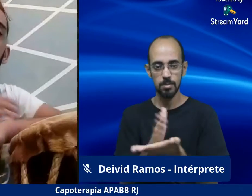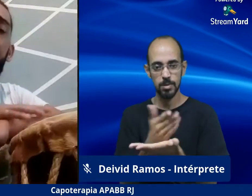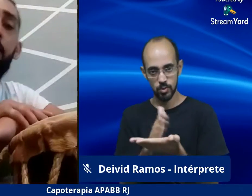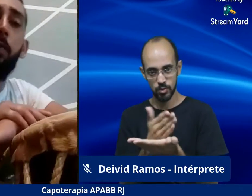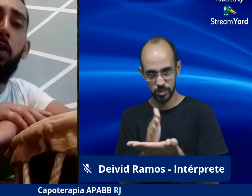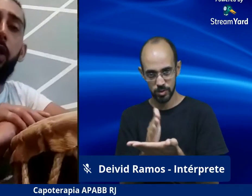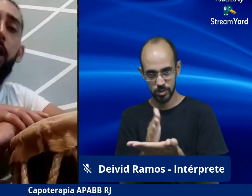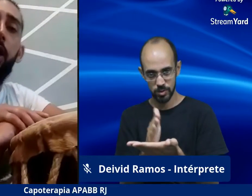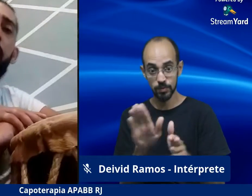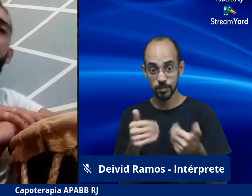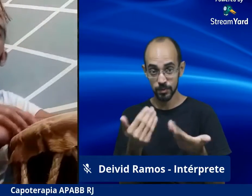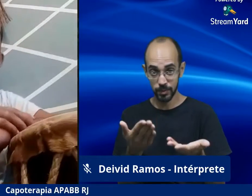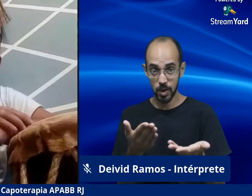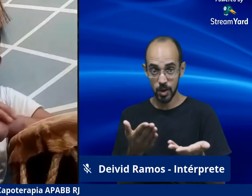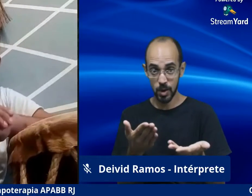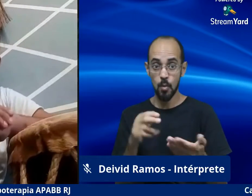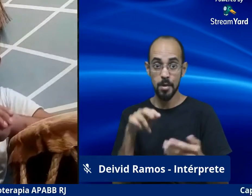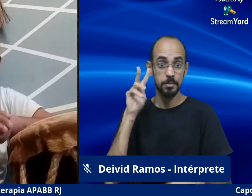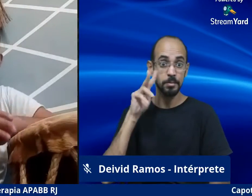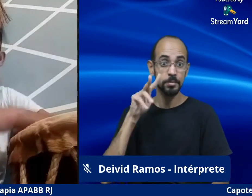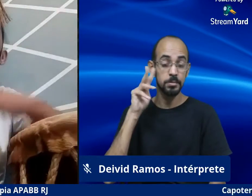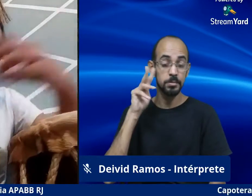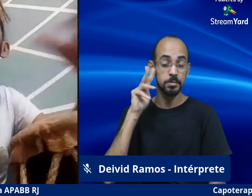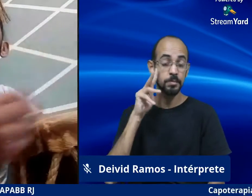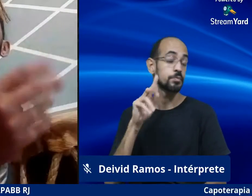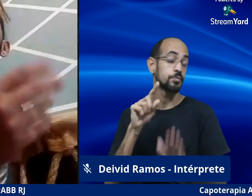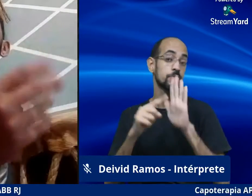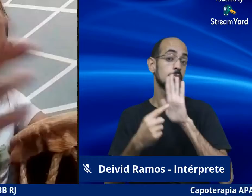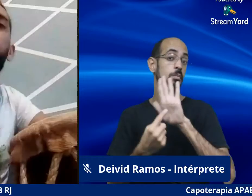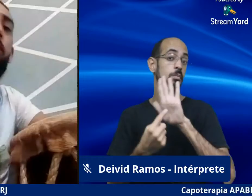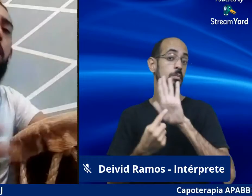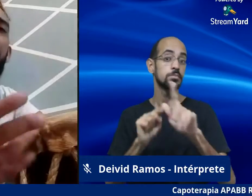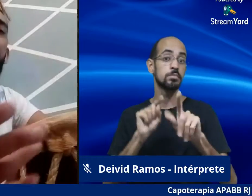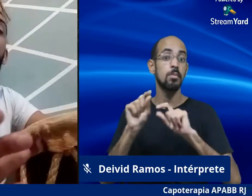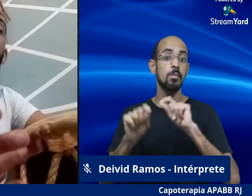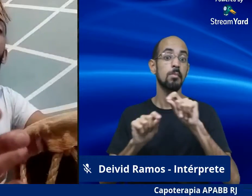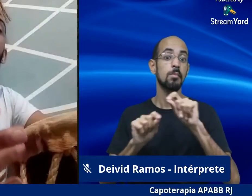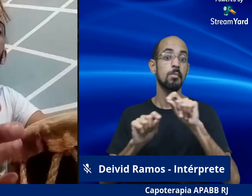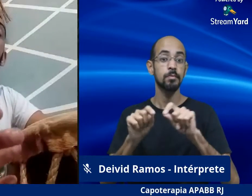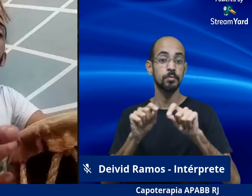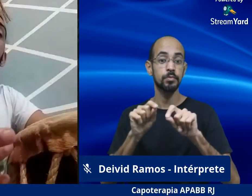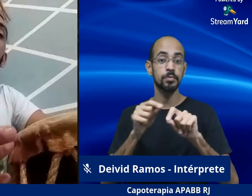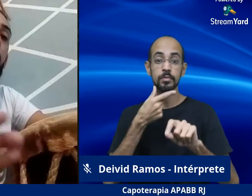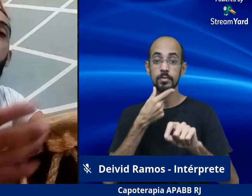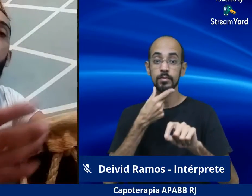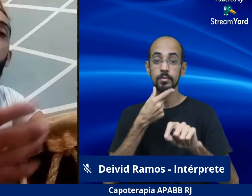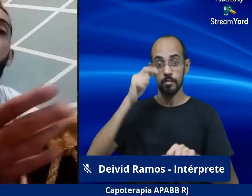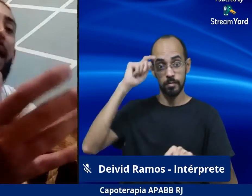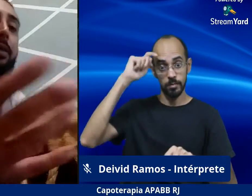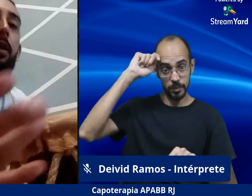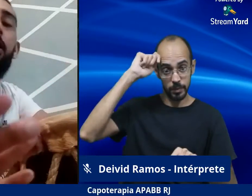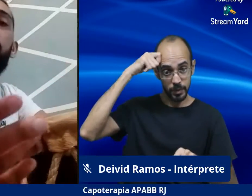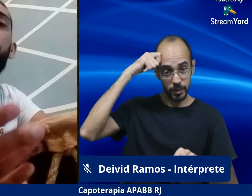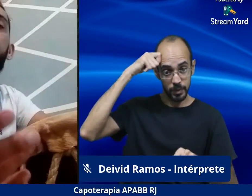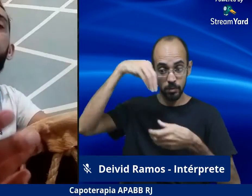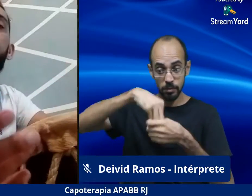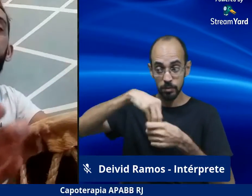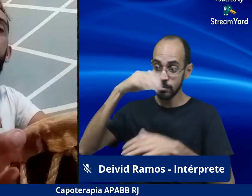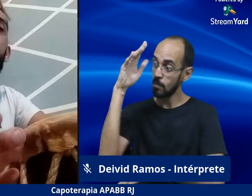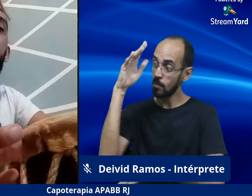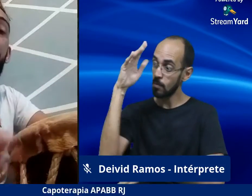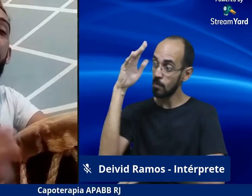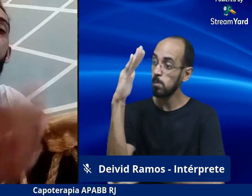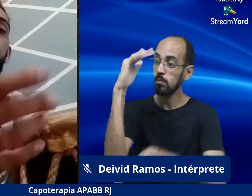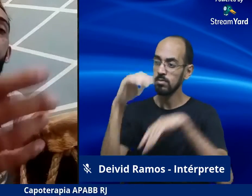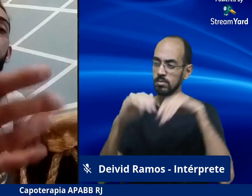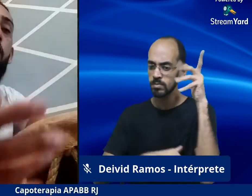história da lenda do Maculelê, ela mostra o quê? Um negro que estava ali no meio da mata, né, já quase